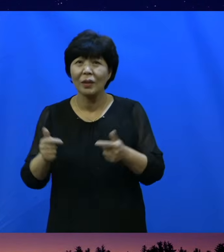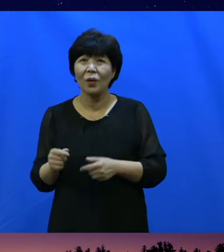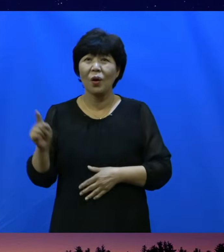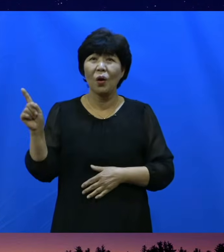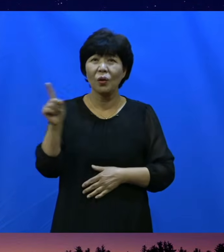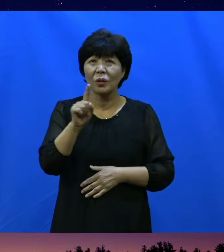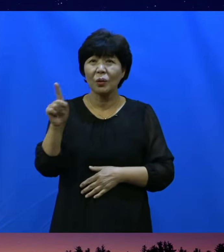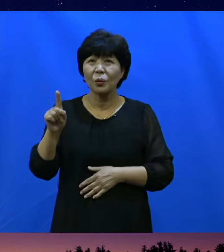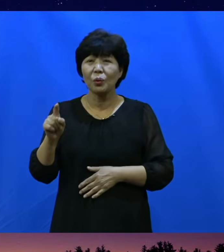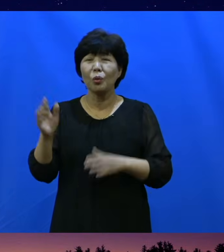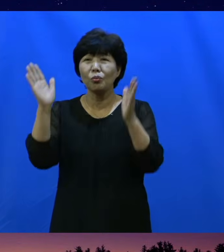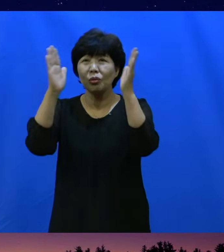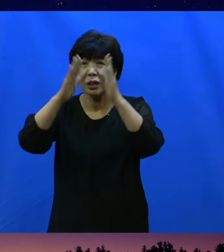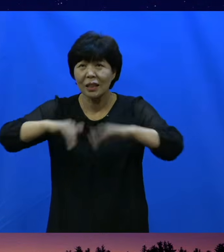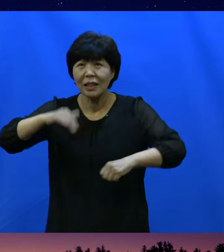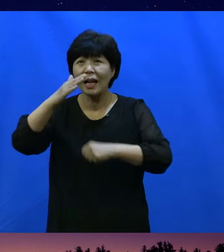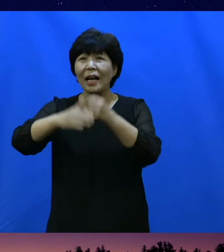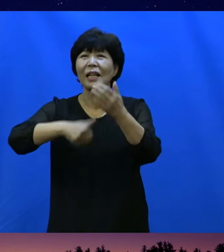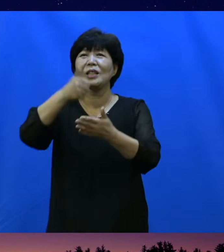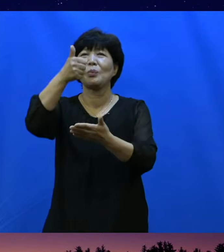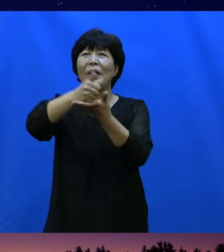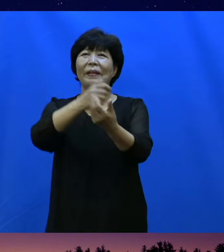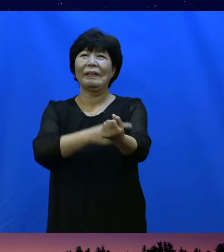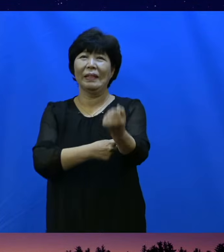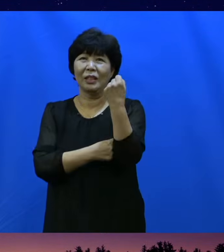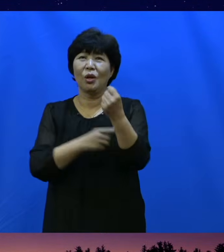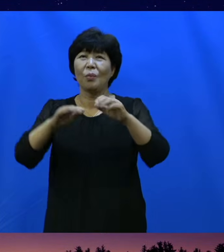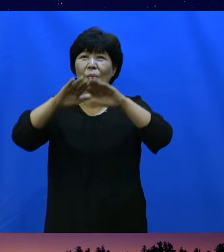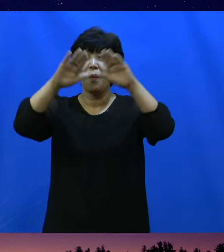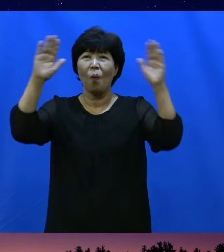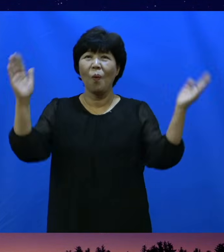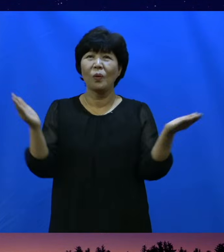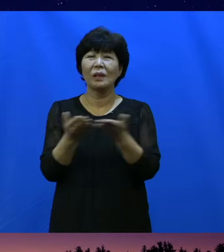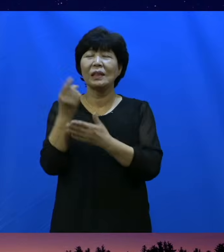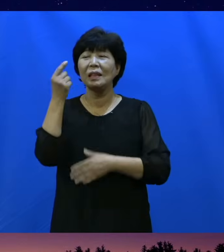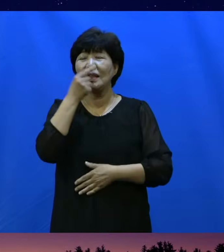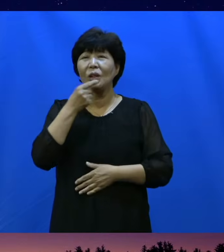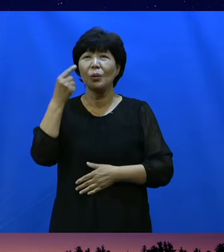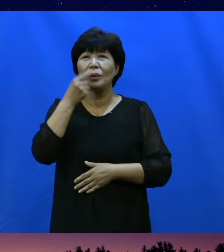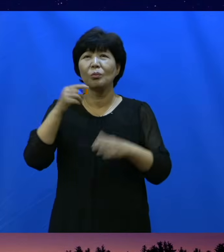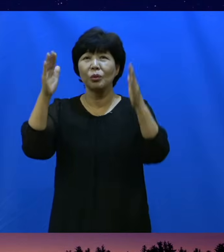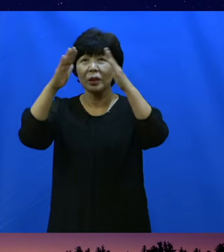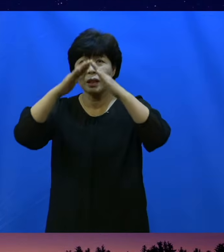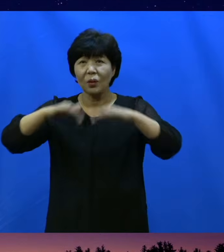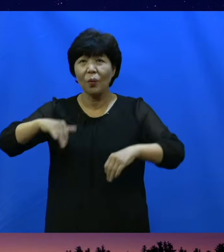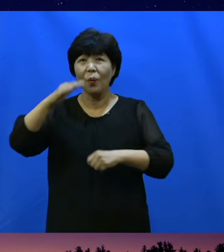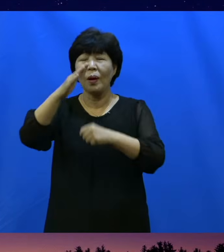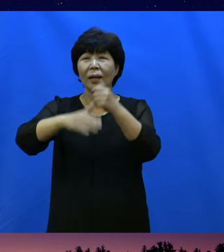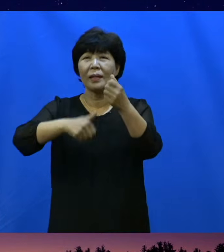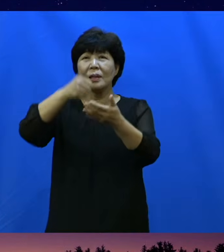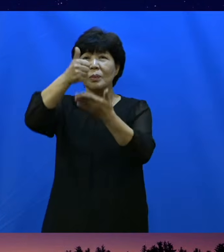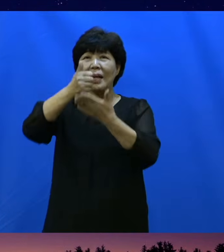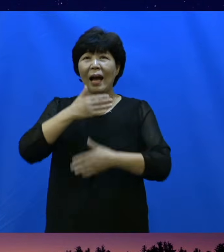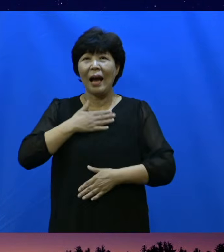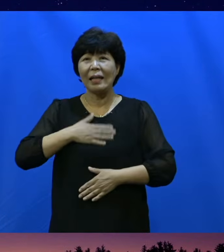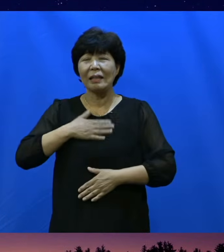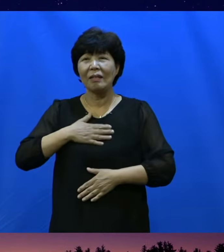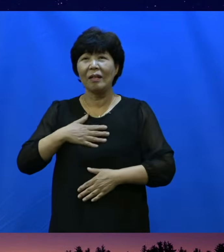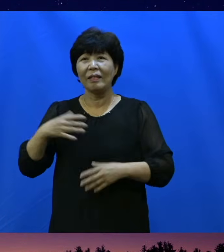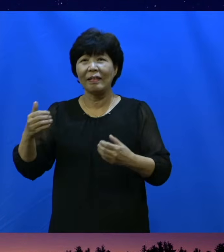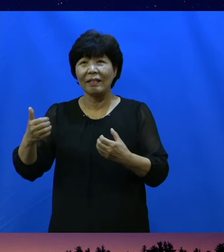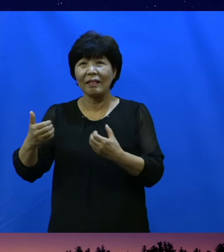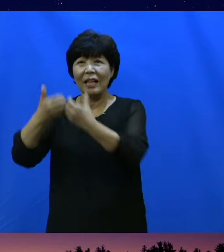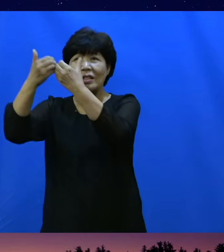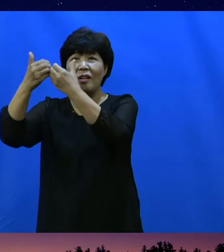무너뜨리는 하나님의 능력이라. 모든 이론을 무너뜨리며 하나님을 아는 것을 대적하여